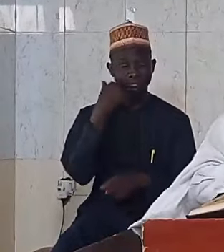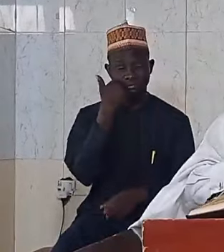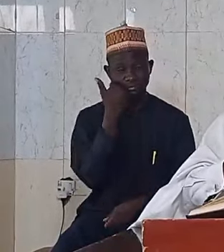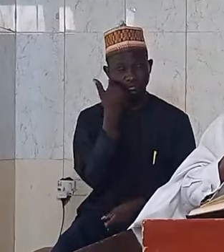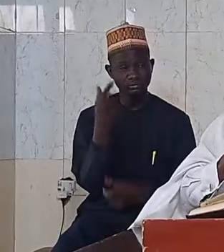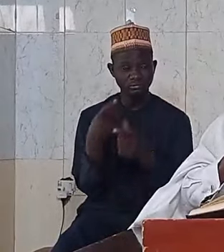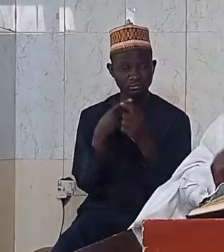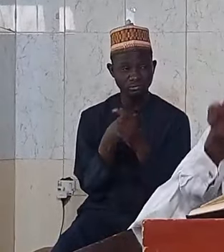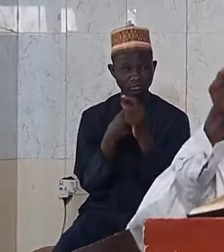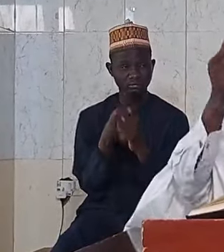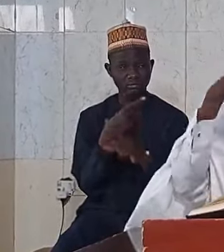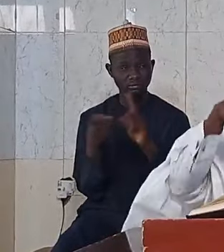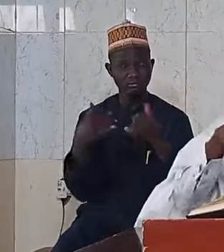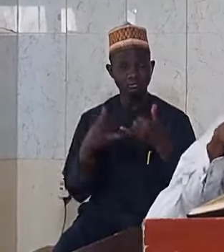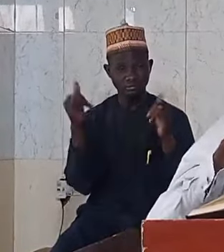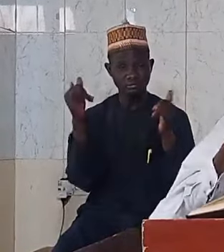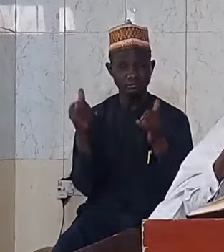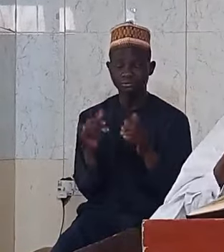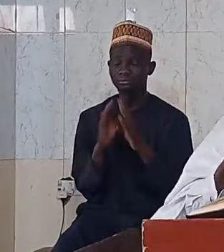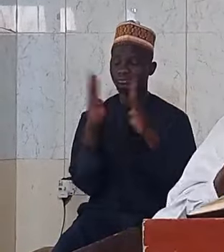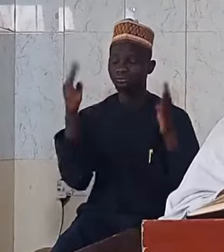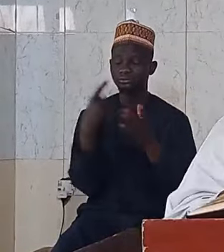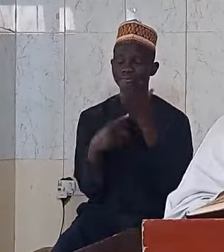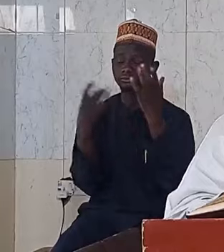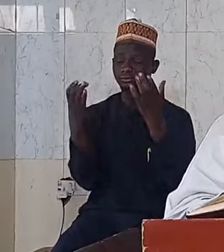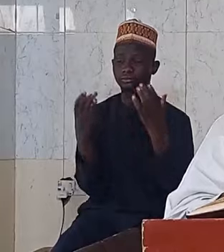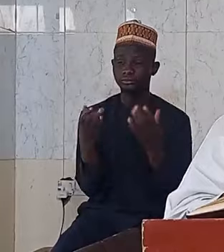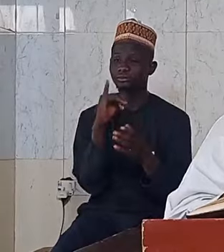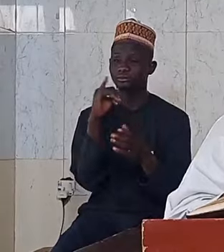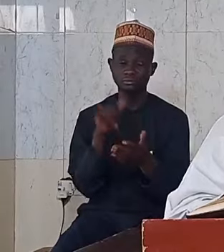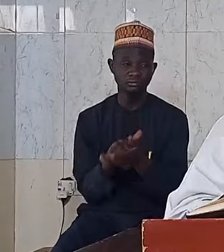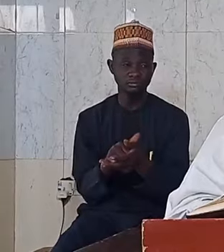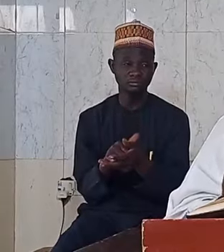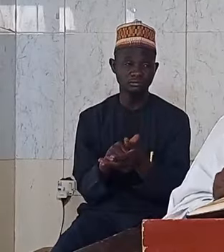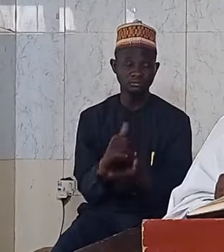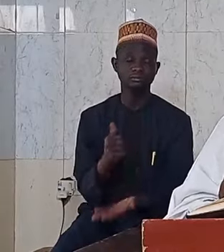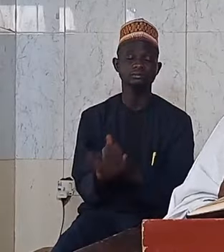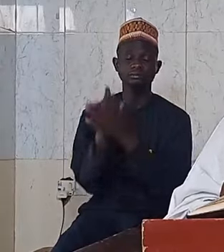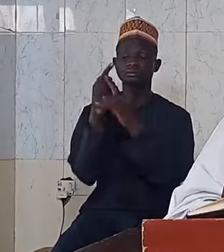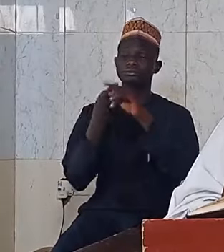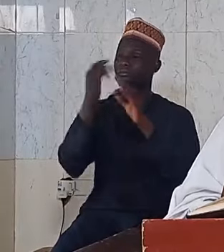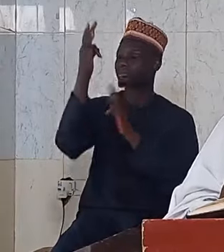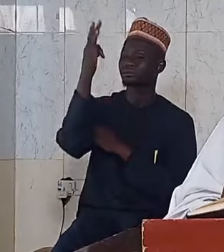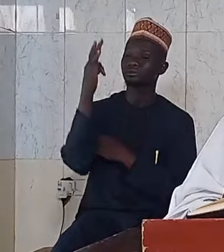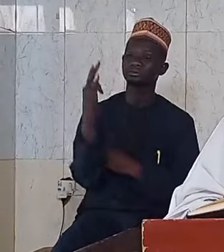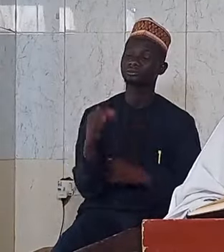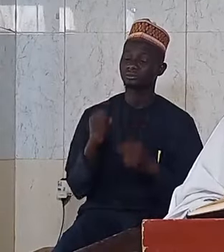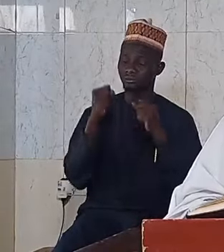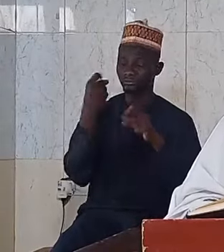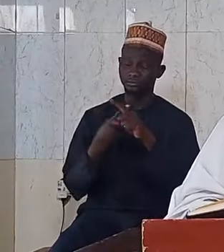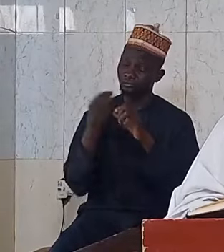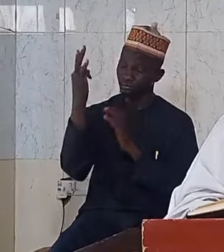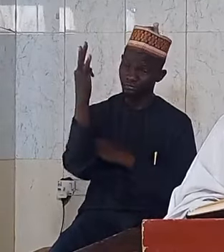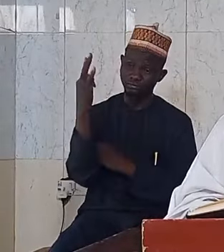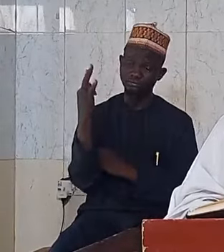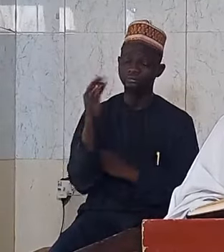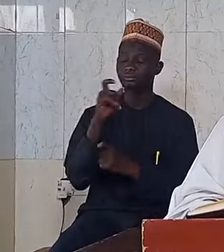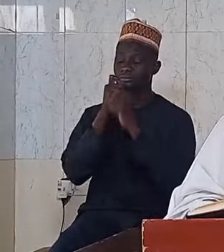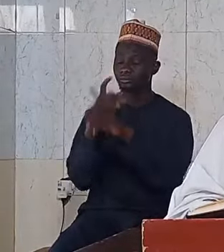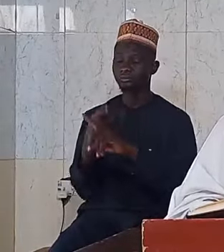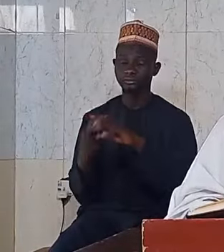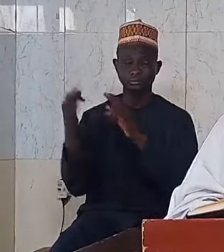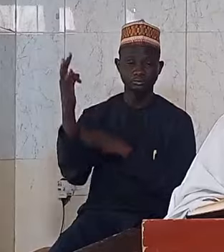gudu amma duk da haka babban abin da kake so shine me taimako daga Allah ƙarfafawa daga Allah lada